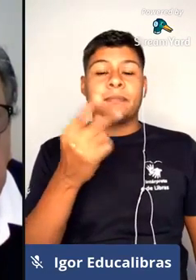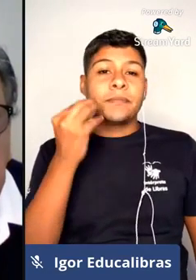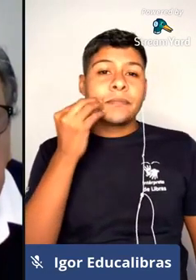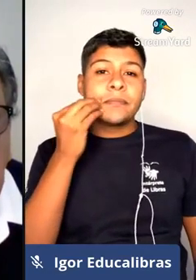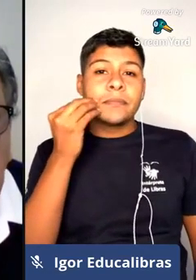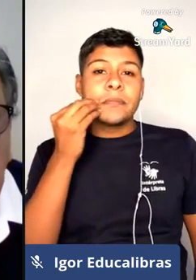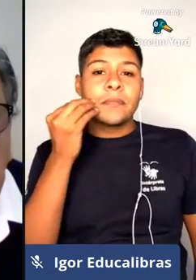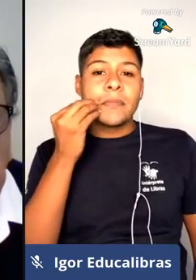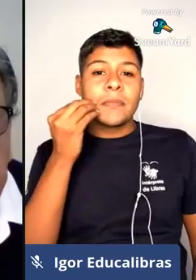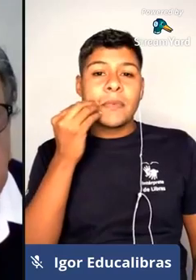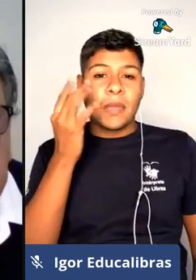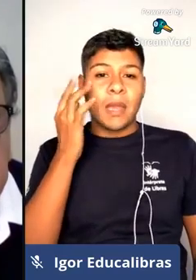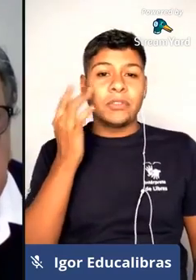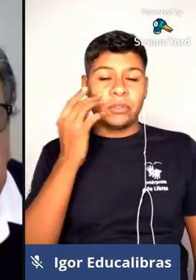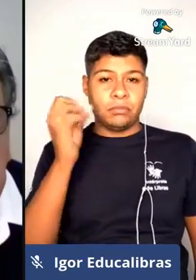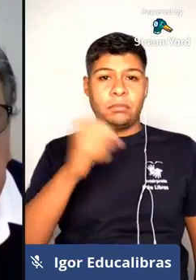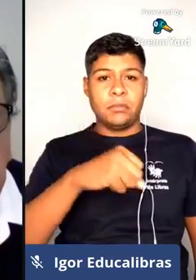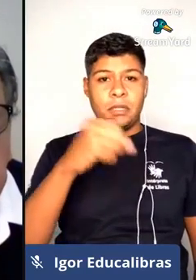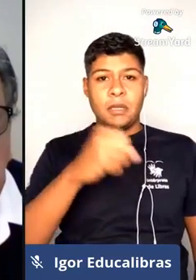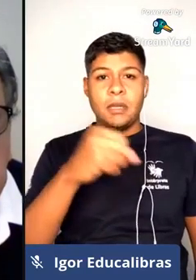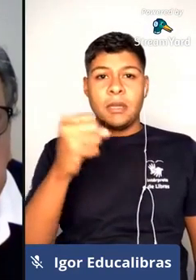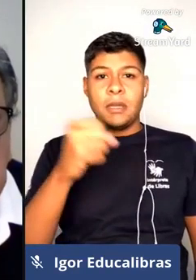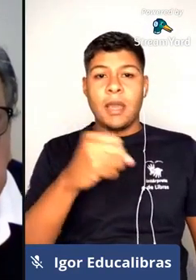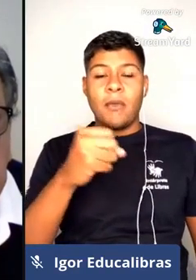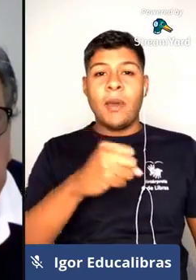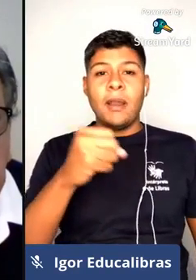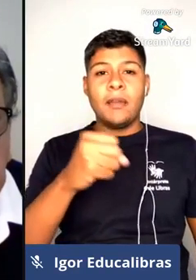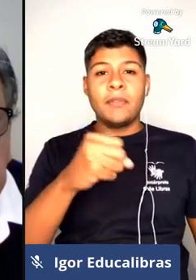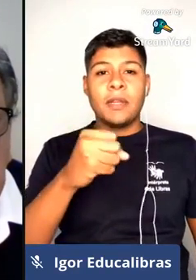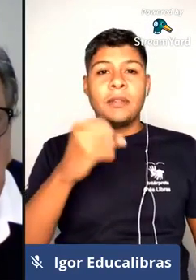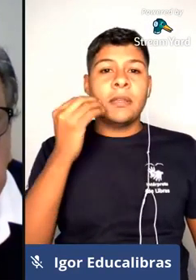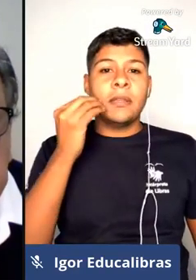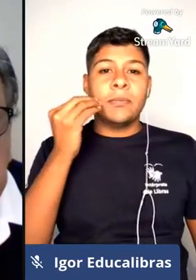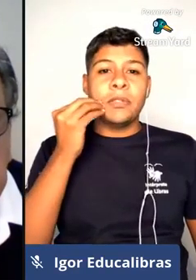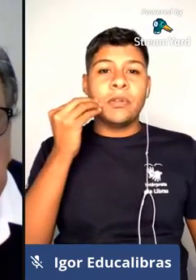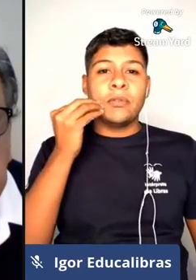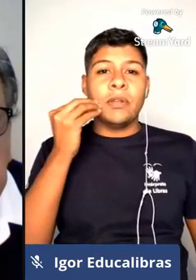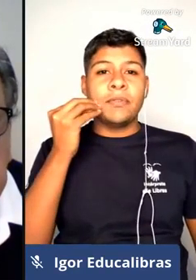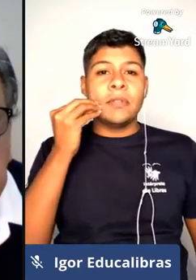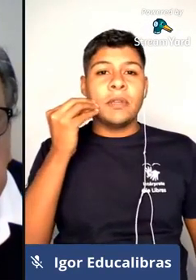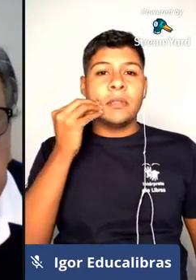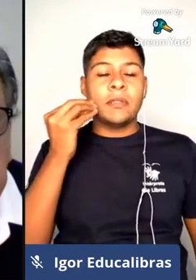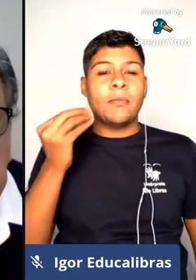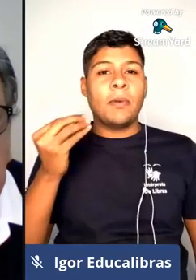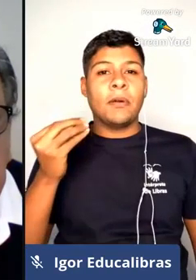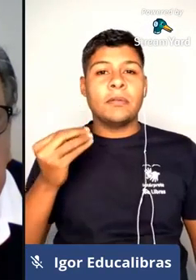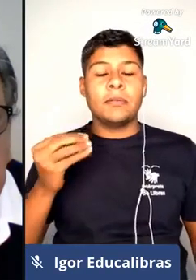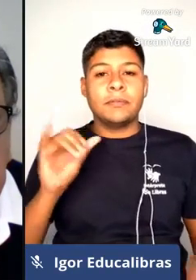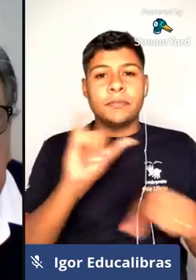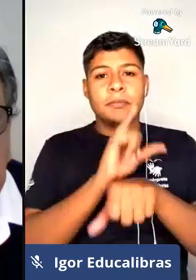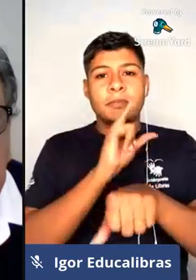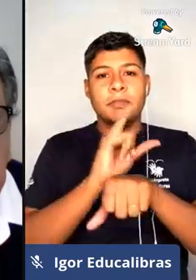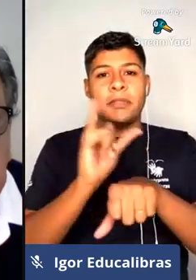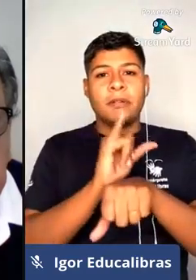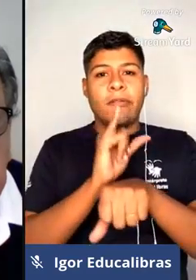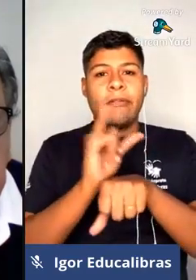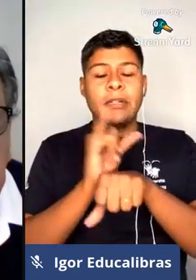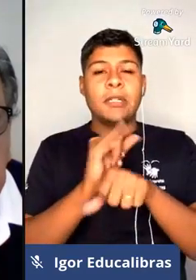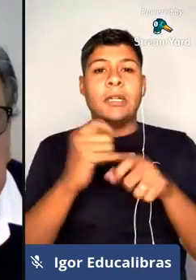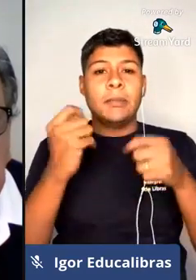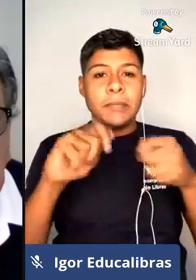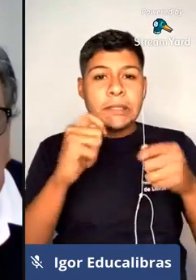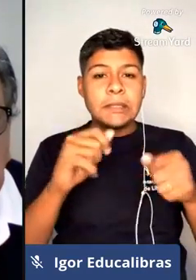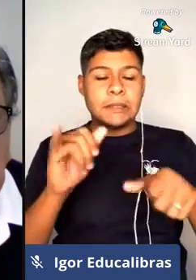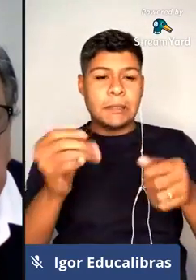Eu até acho que é, mas tem que ter dinheiro para consumir. pessoas com deficiência têm que